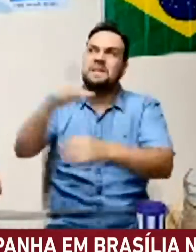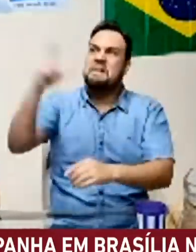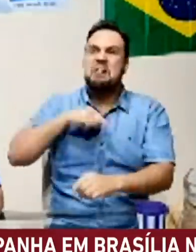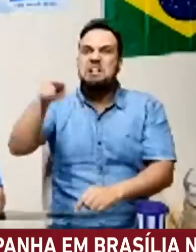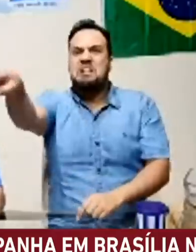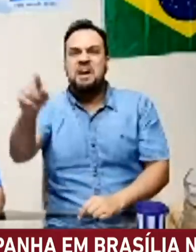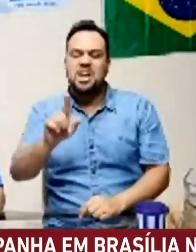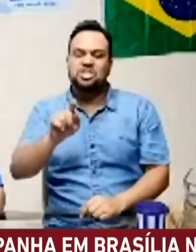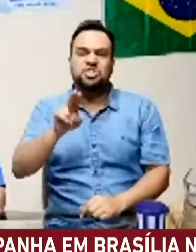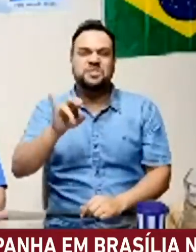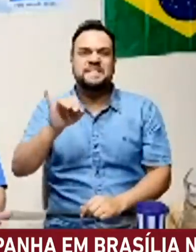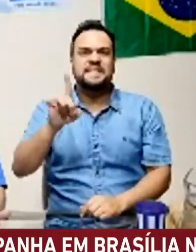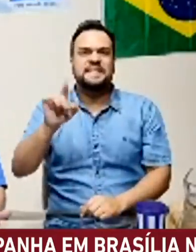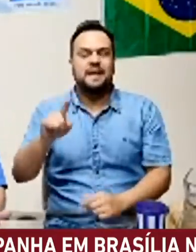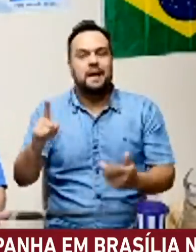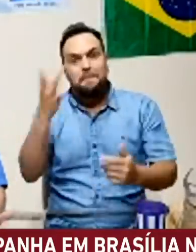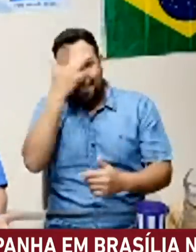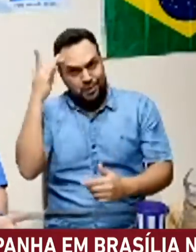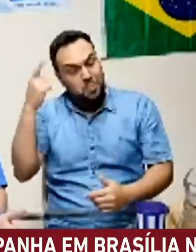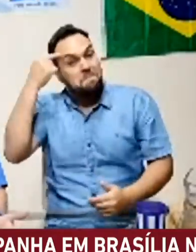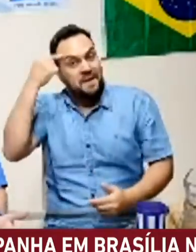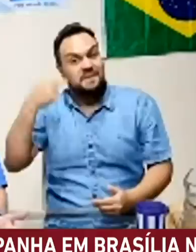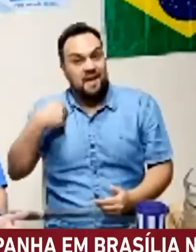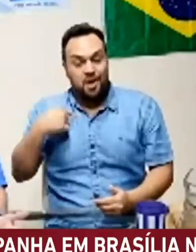genocida! É gente que acha que eu sou genocida mesmo.